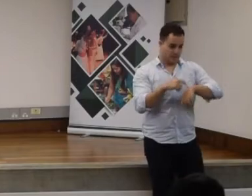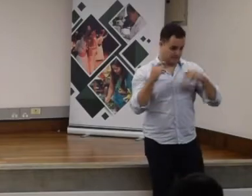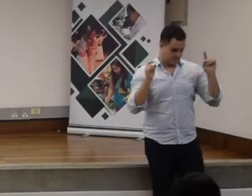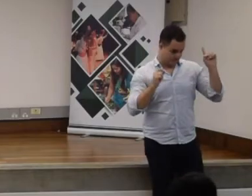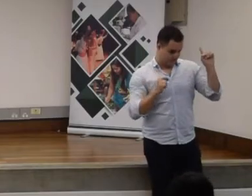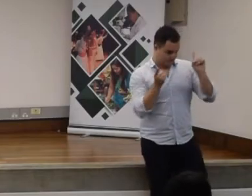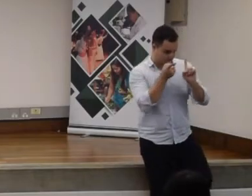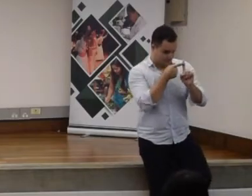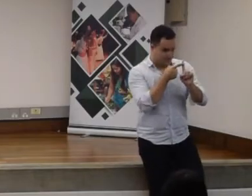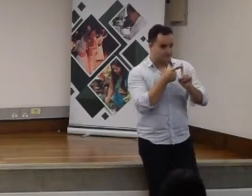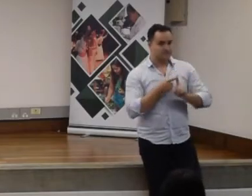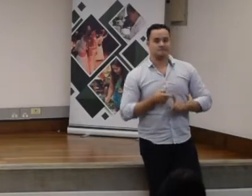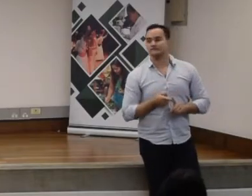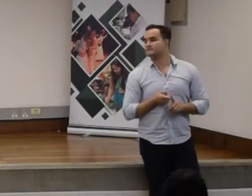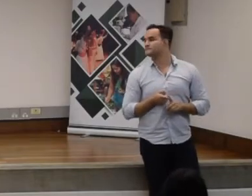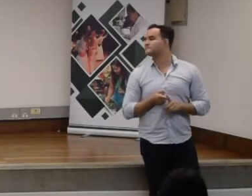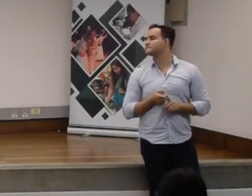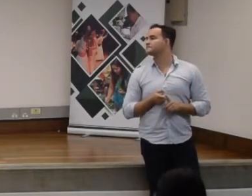La segunda